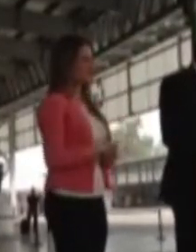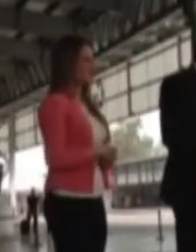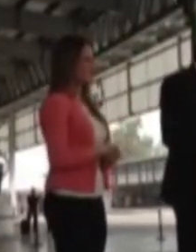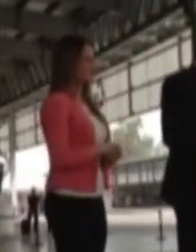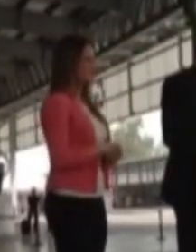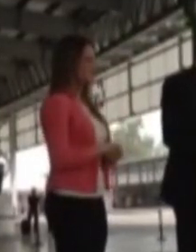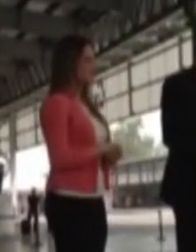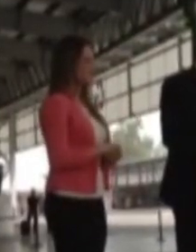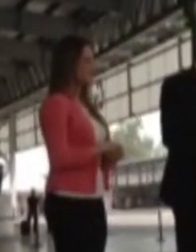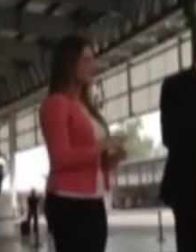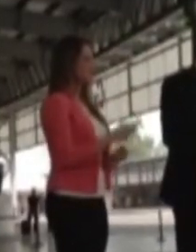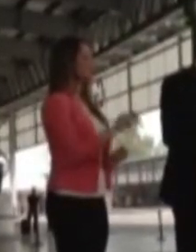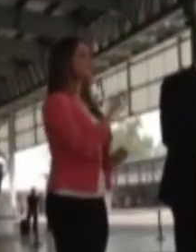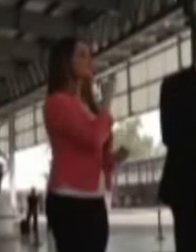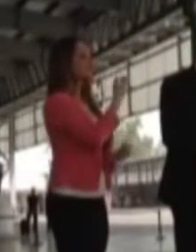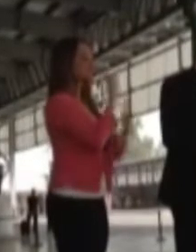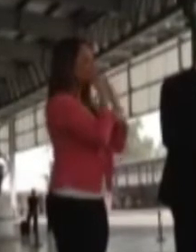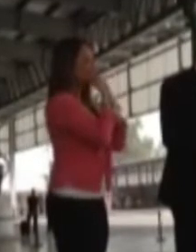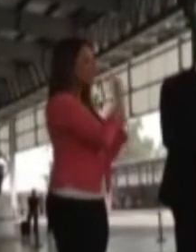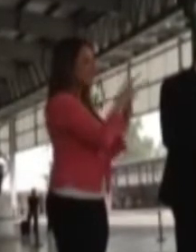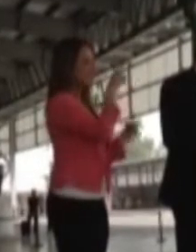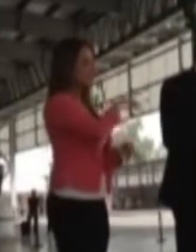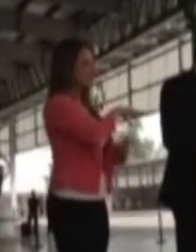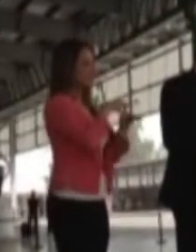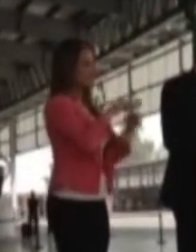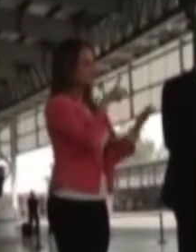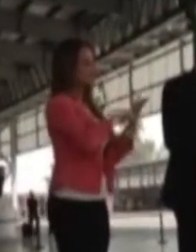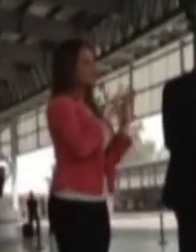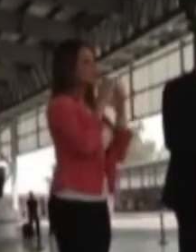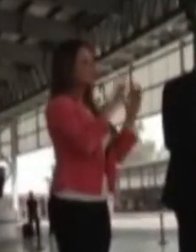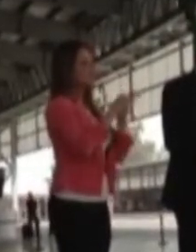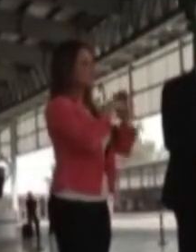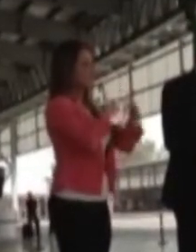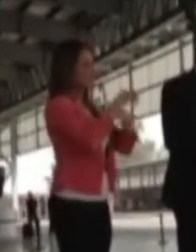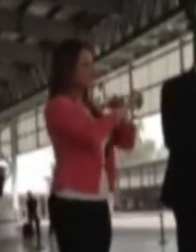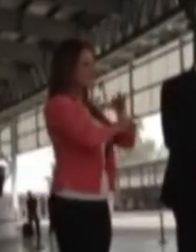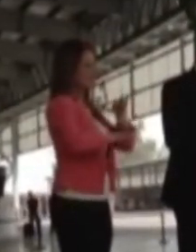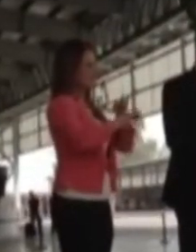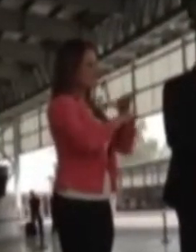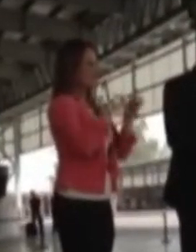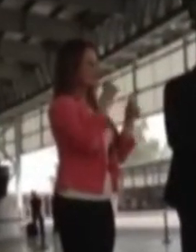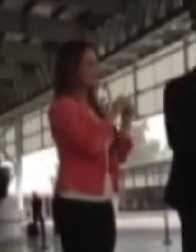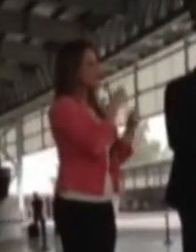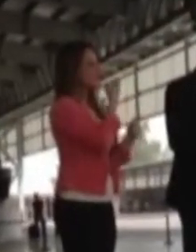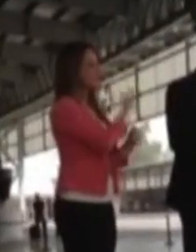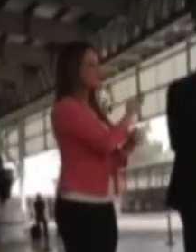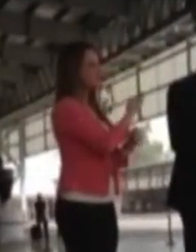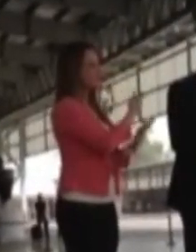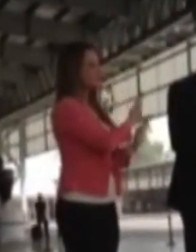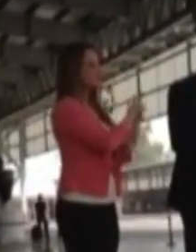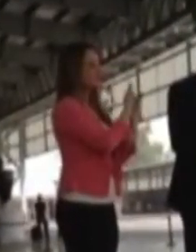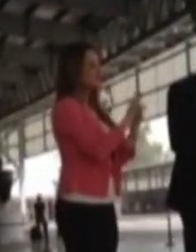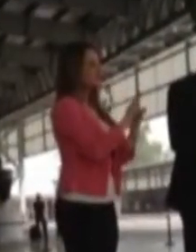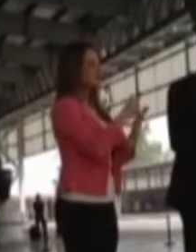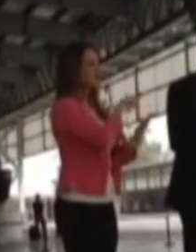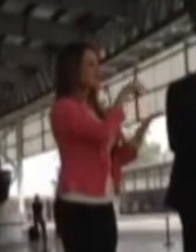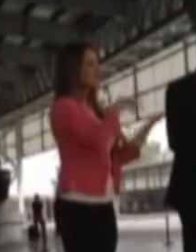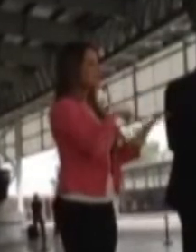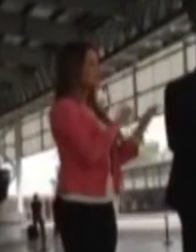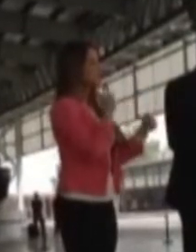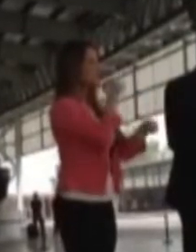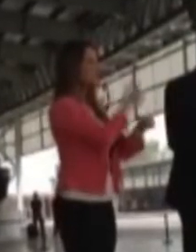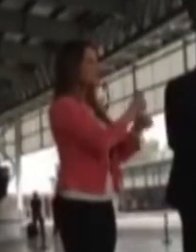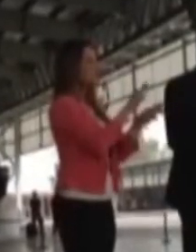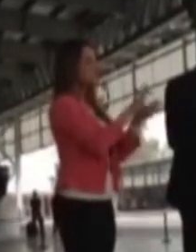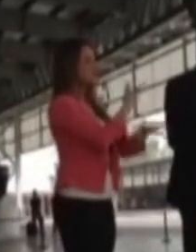Un hecho palpable de nuestra alta contribución para la preservación del medio ambiente lo constituye la capacidad instalada de proceso